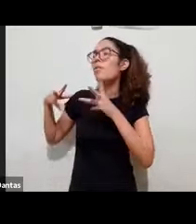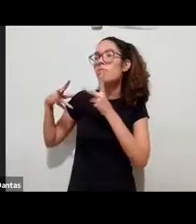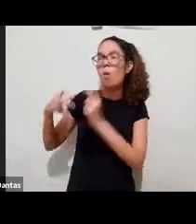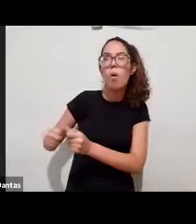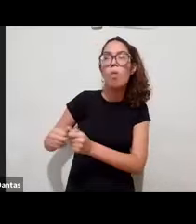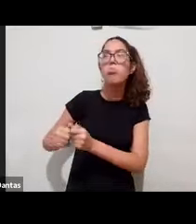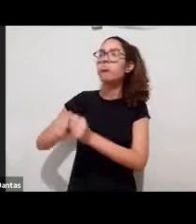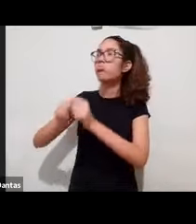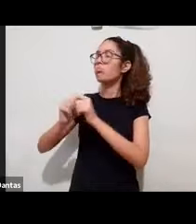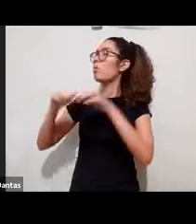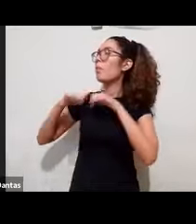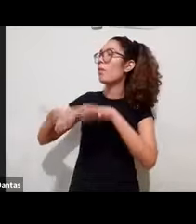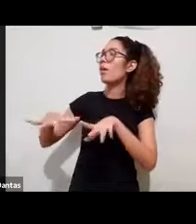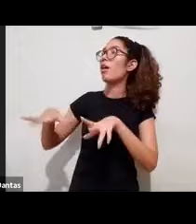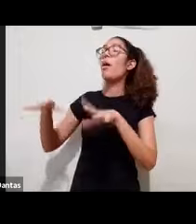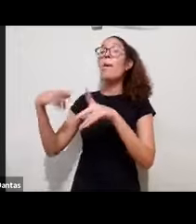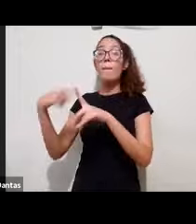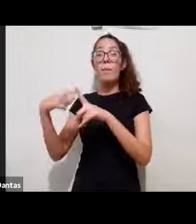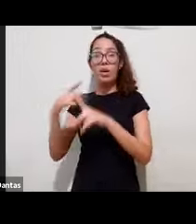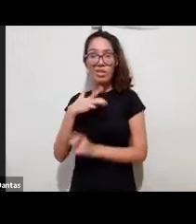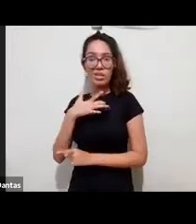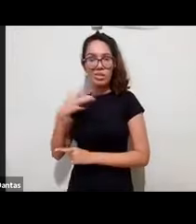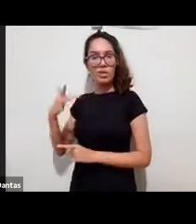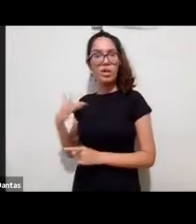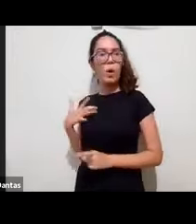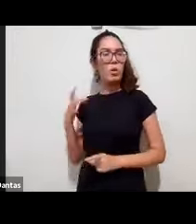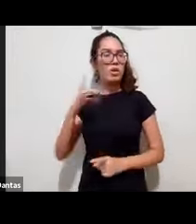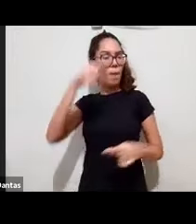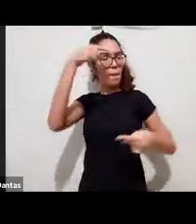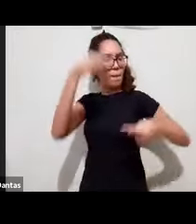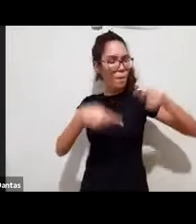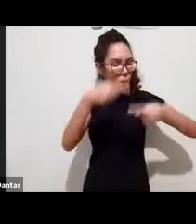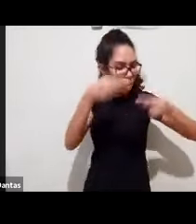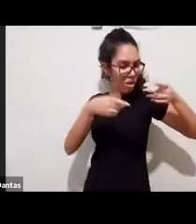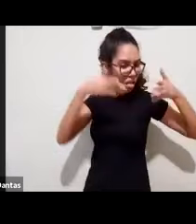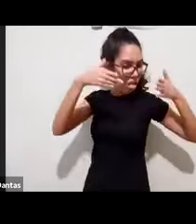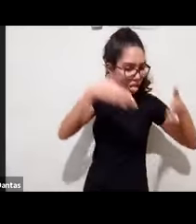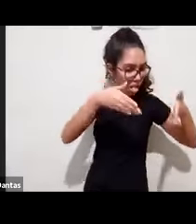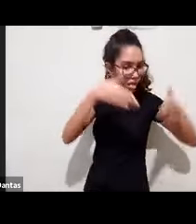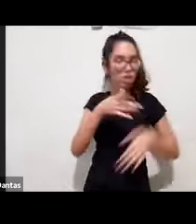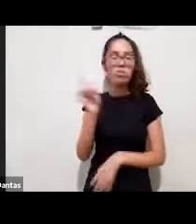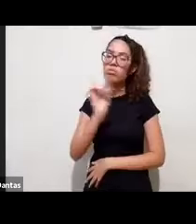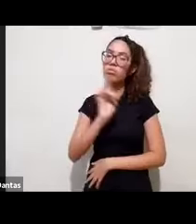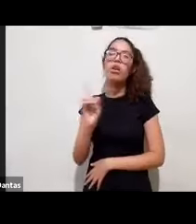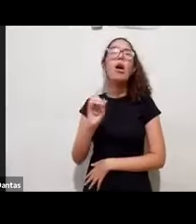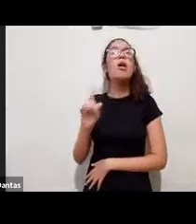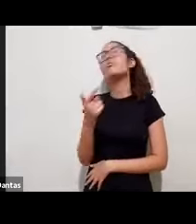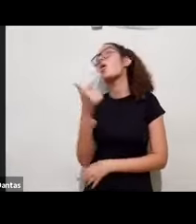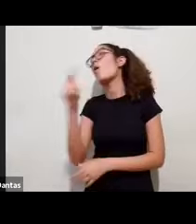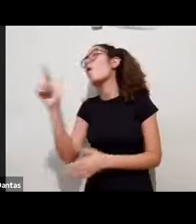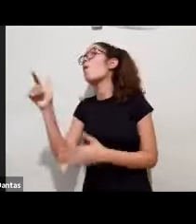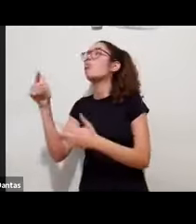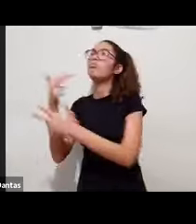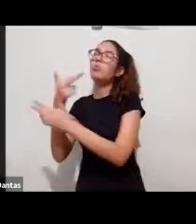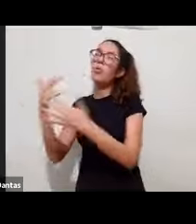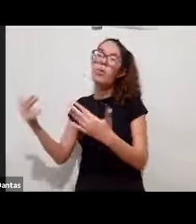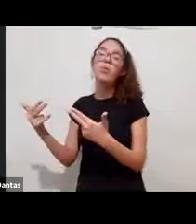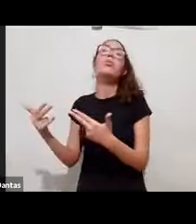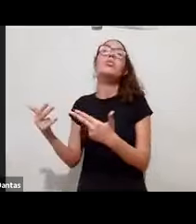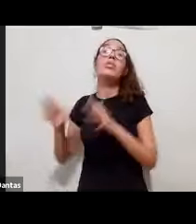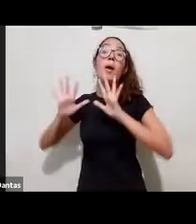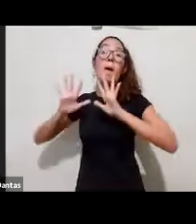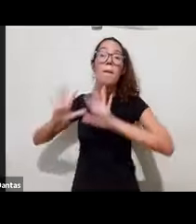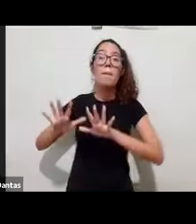que saúde vai para muito além da política de saúde, né? A questão da intersetorialidade. Mas a gente sabe que dentro de uma rede de atenção